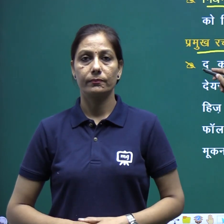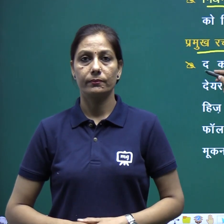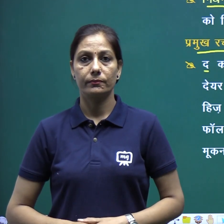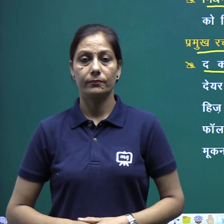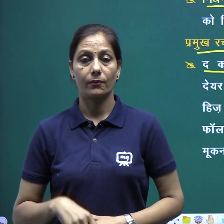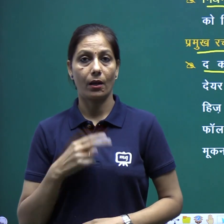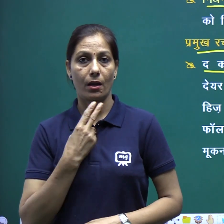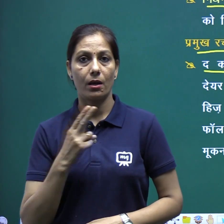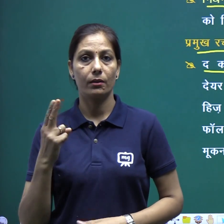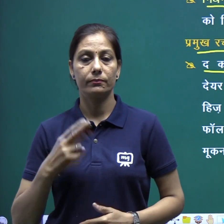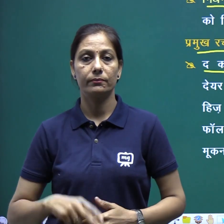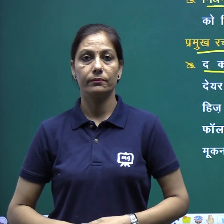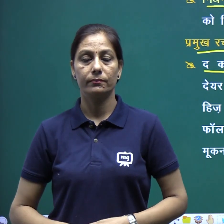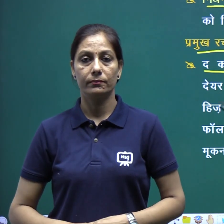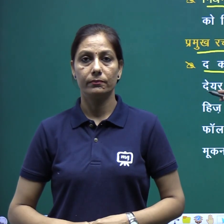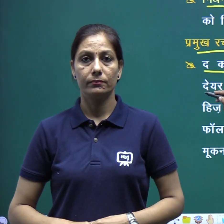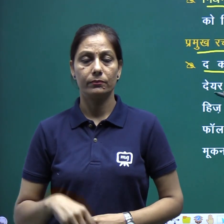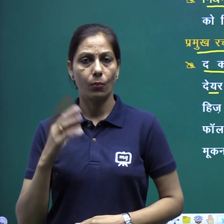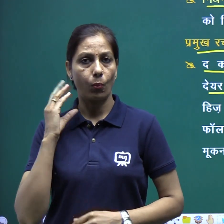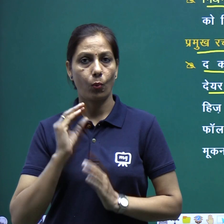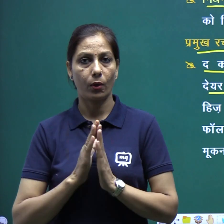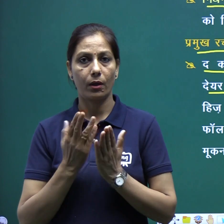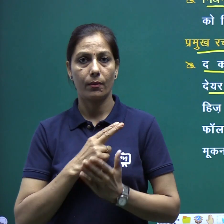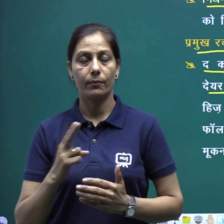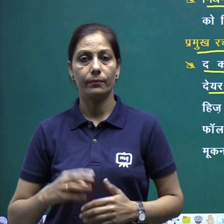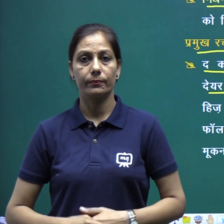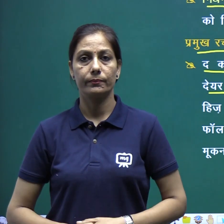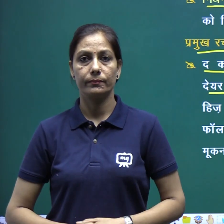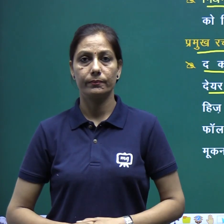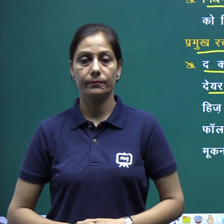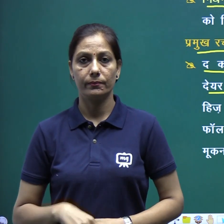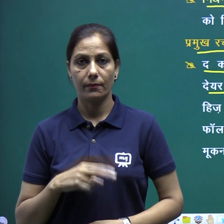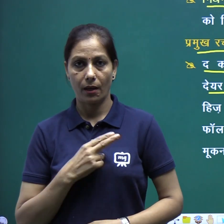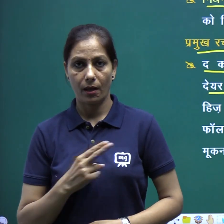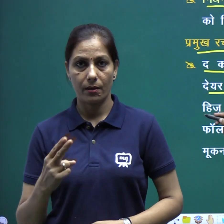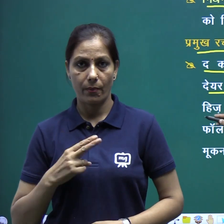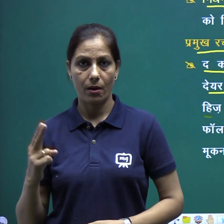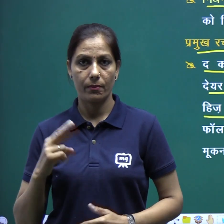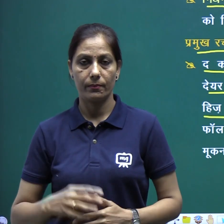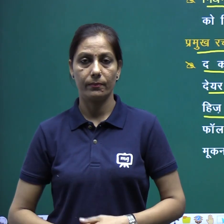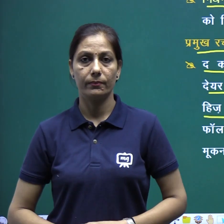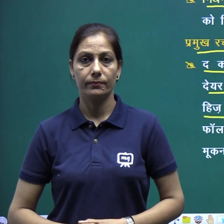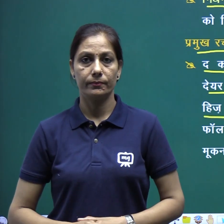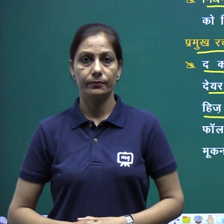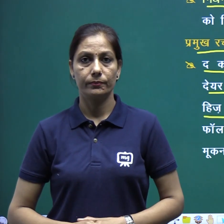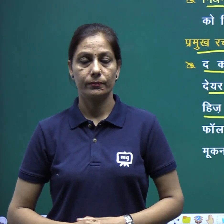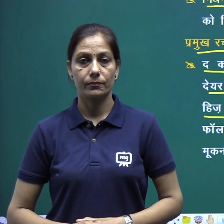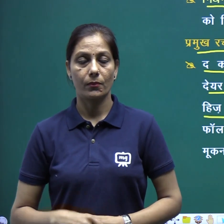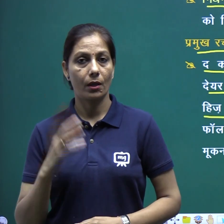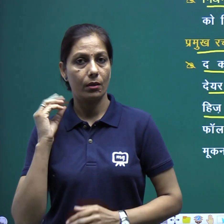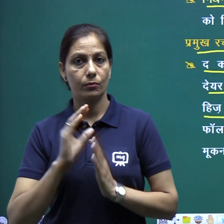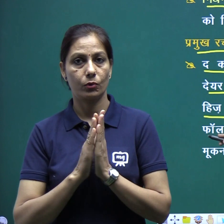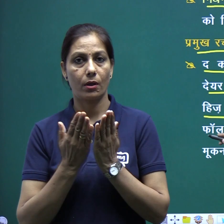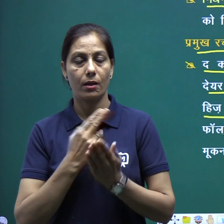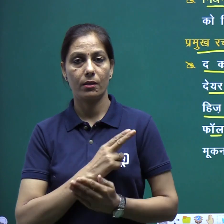द कास्ट इन इंडिया, देयर मैकेनिज्म, बुद्धा एंड हिज धम्मा, द राइज